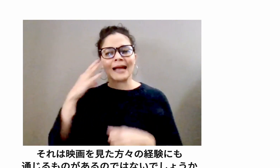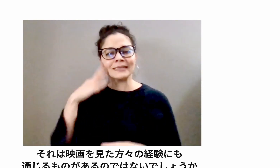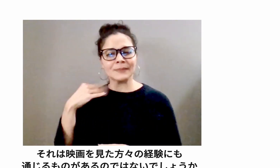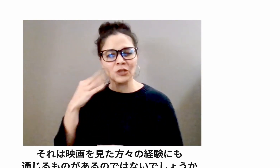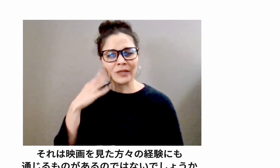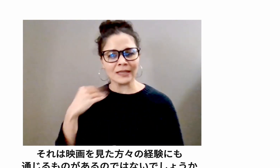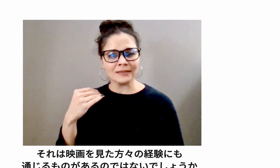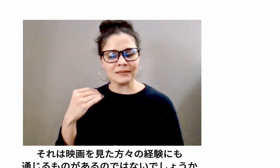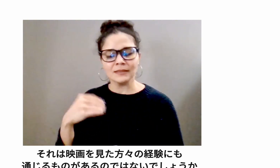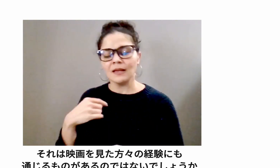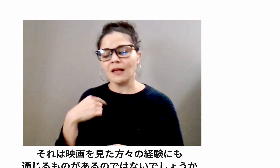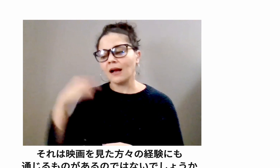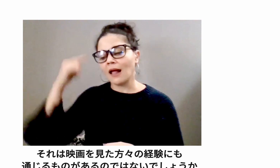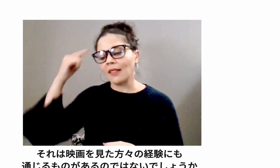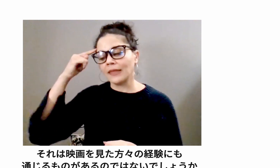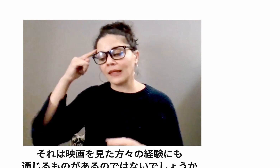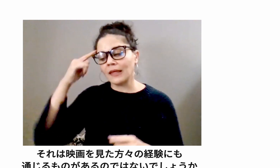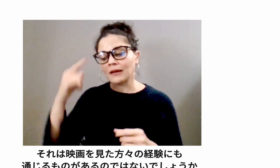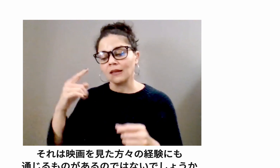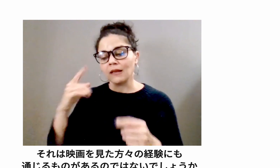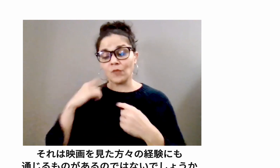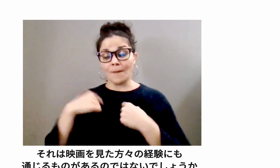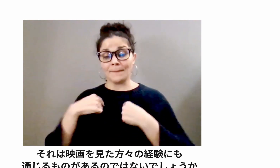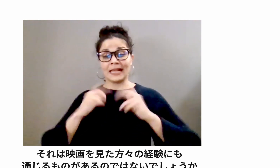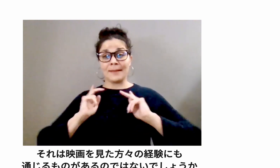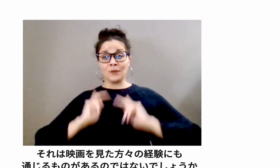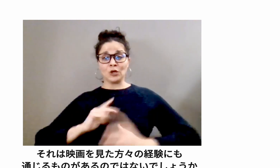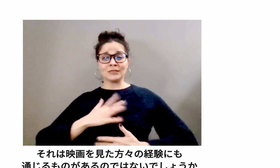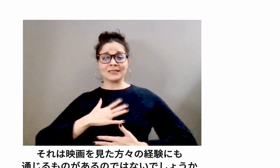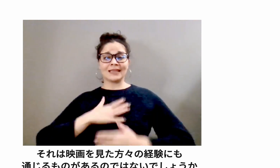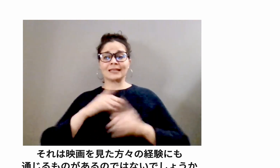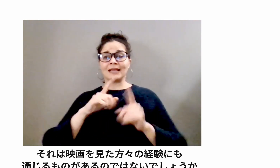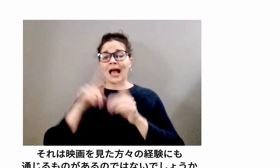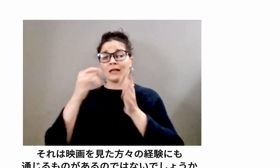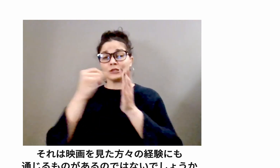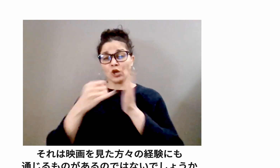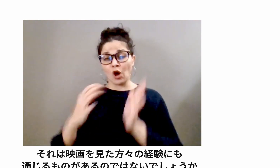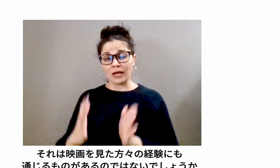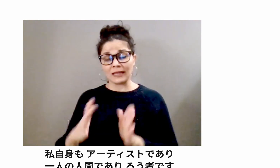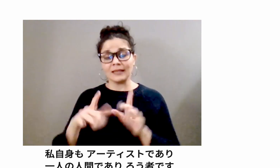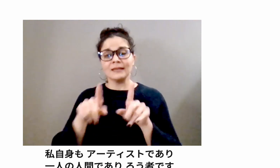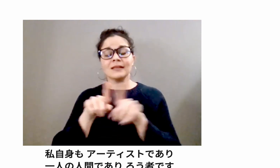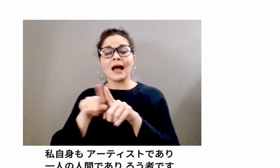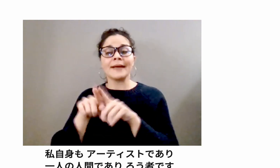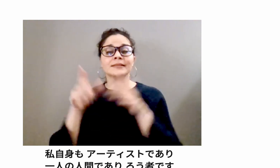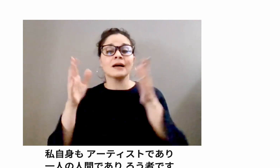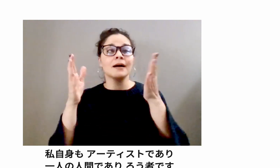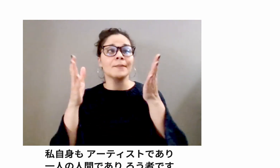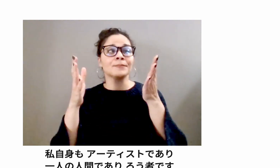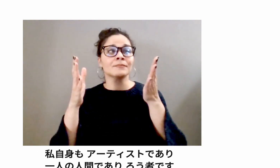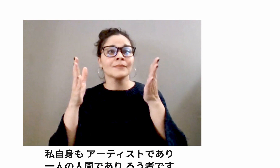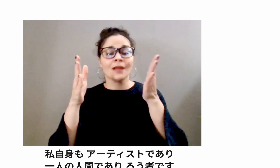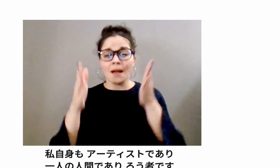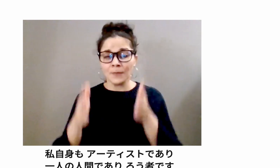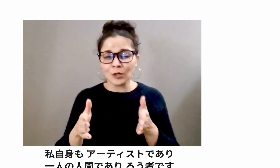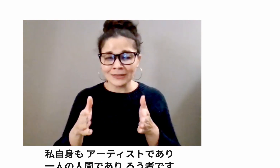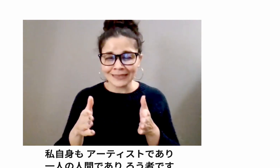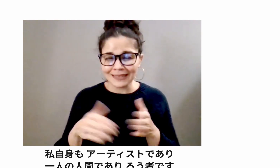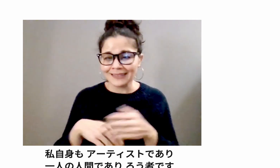それが、一般に見ている方たちの経験にも通じるものがあるんじゃないかっていう。私自身も見ても、私はアーティストであり、また